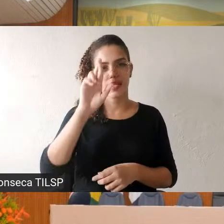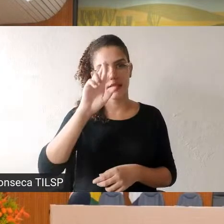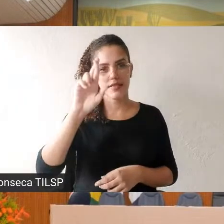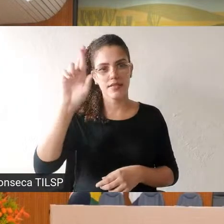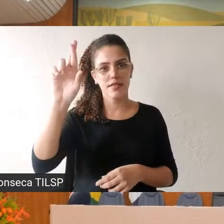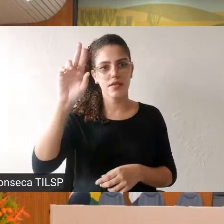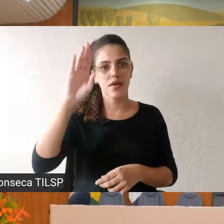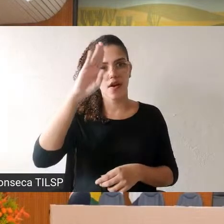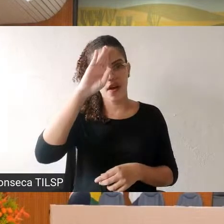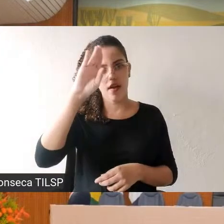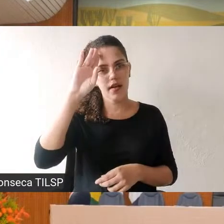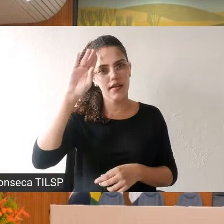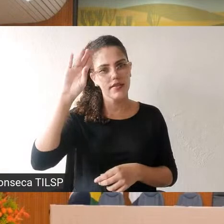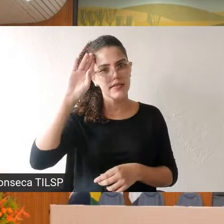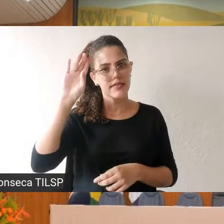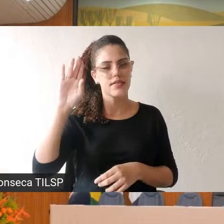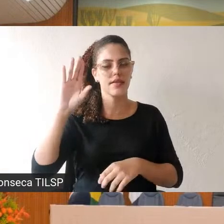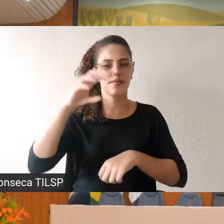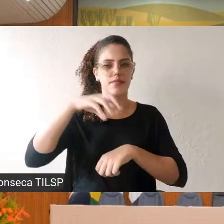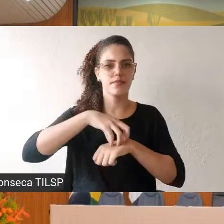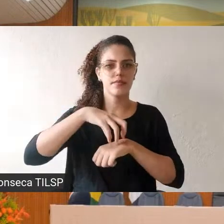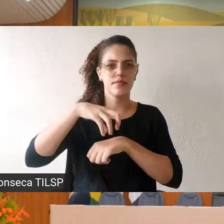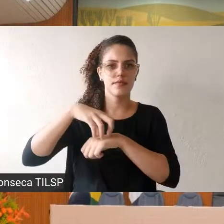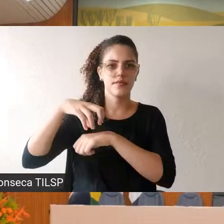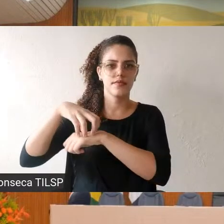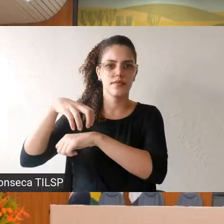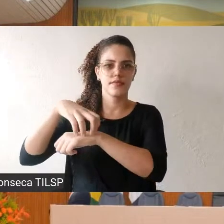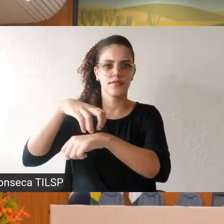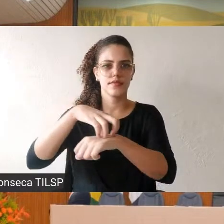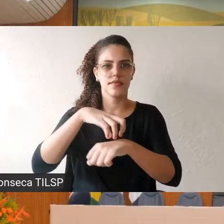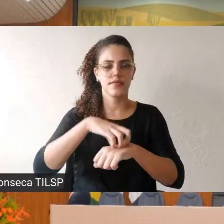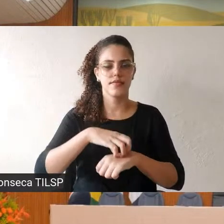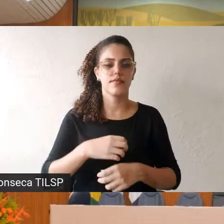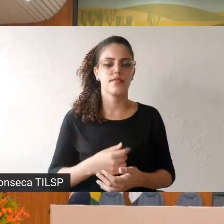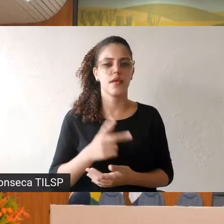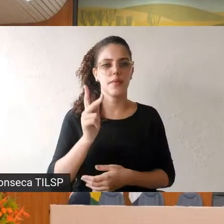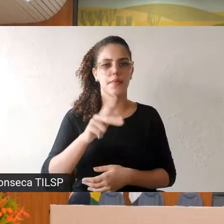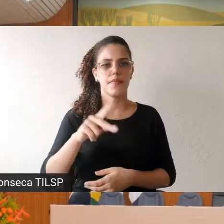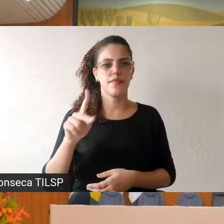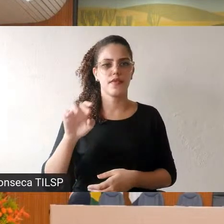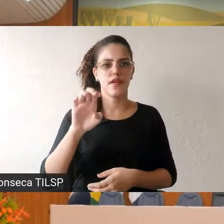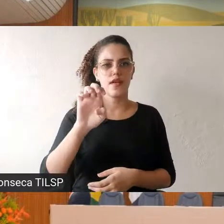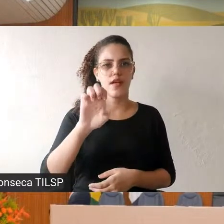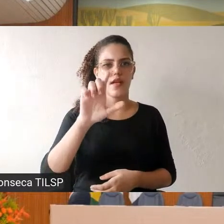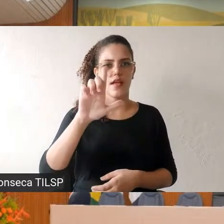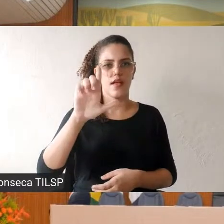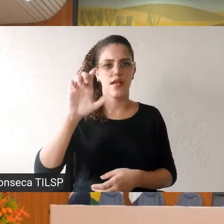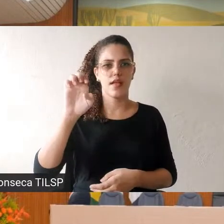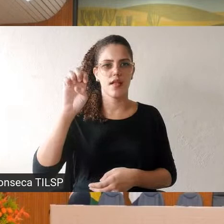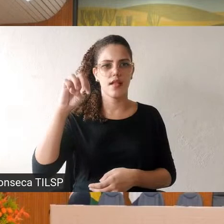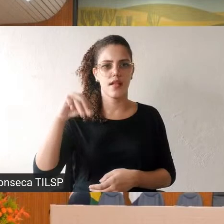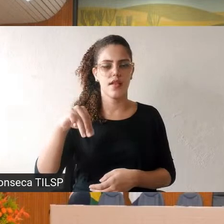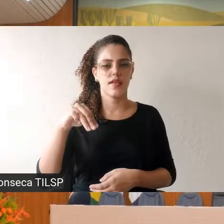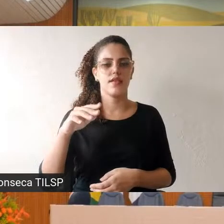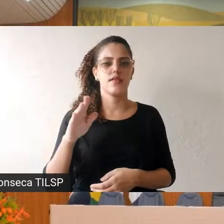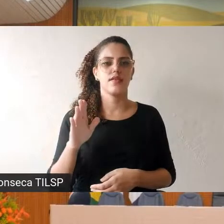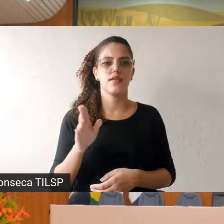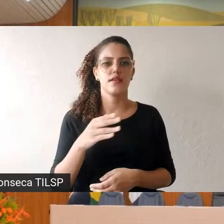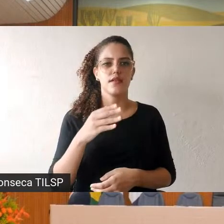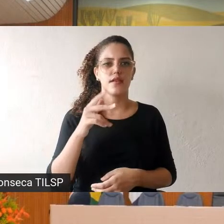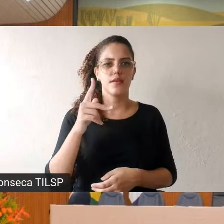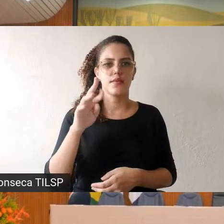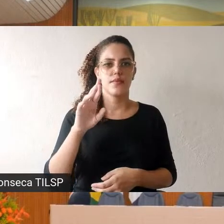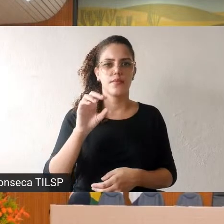das unidades, né, a professora Ellen, o professor Luciano Galvão, o professor Marcos Oriá, meu boa